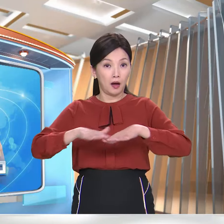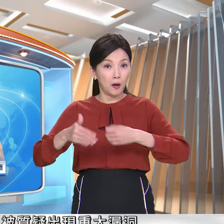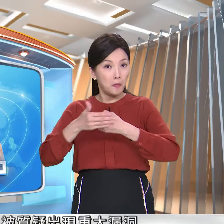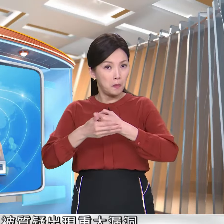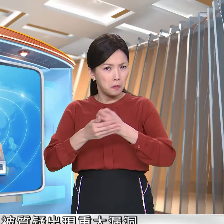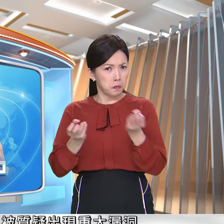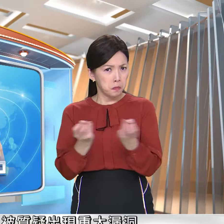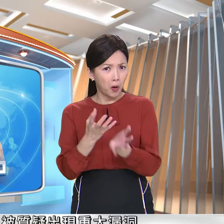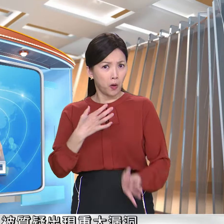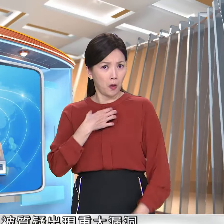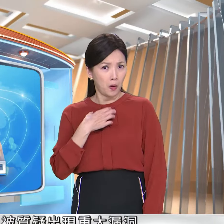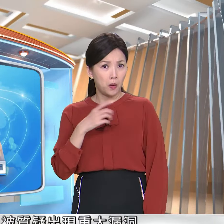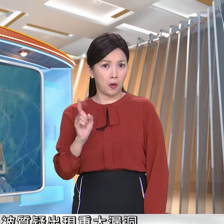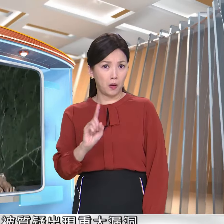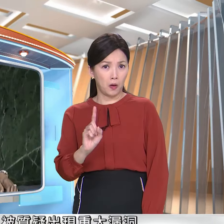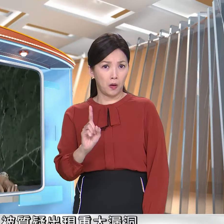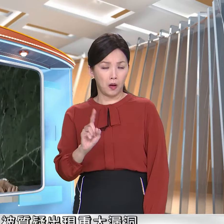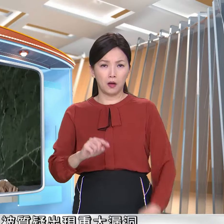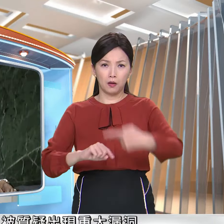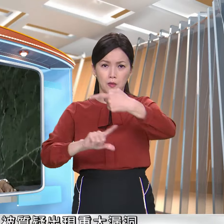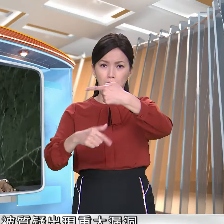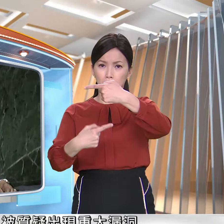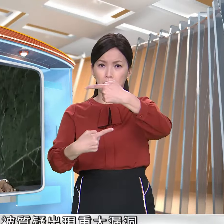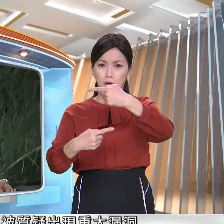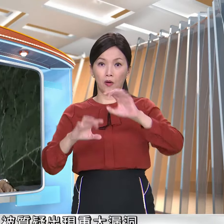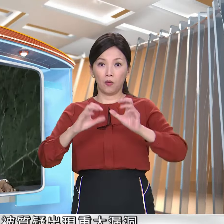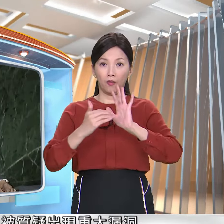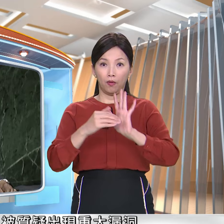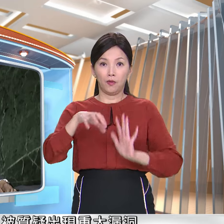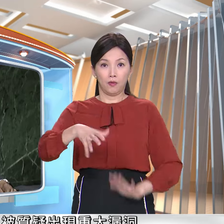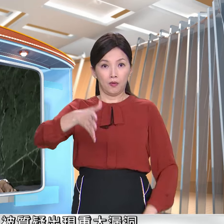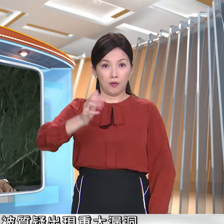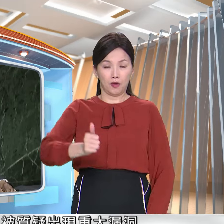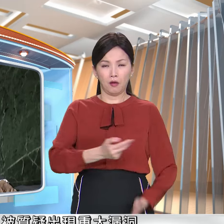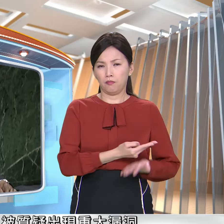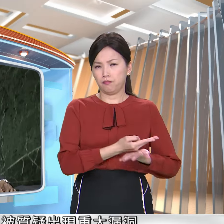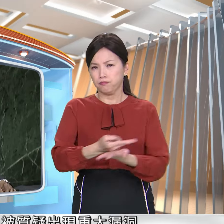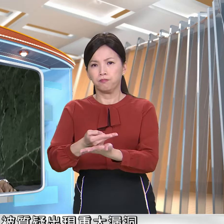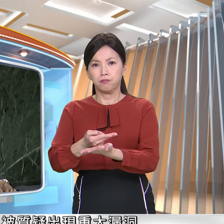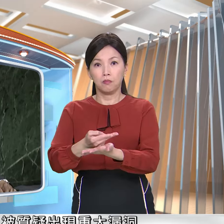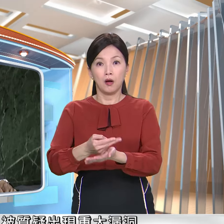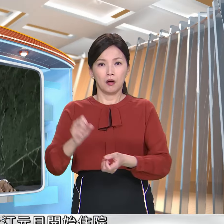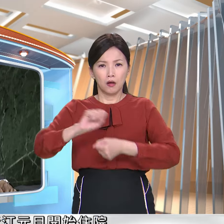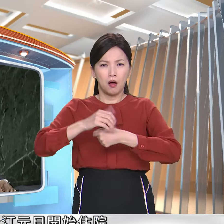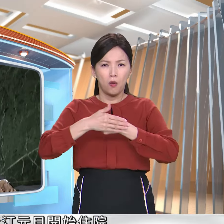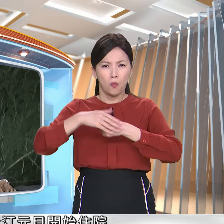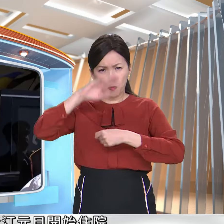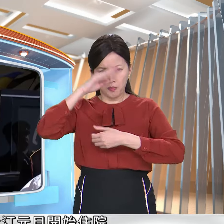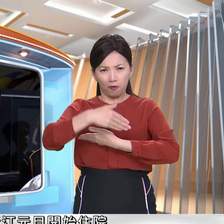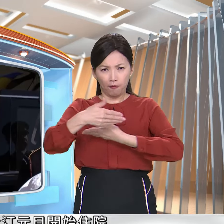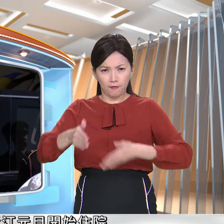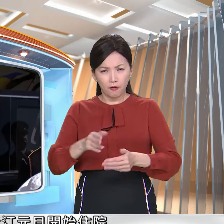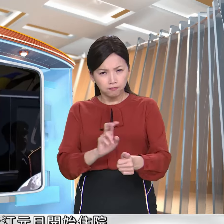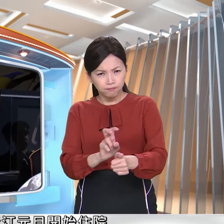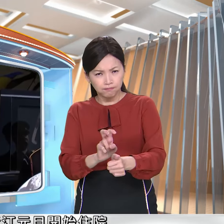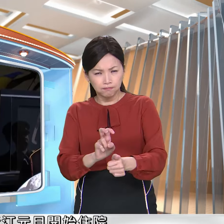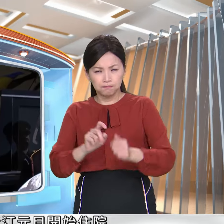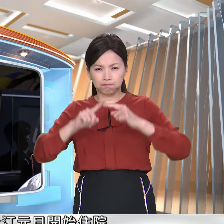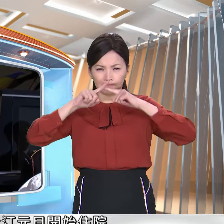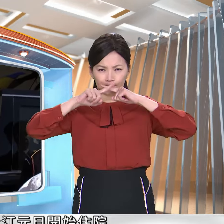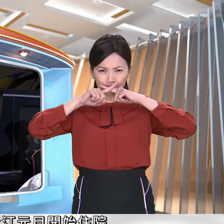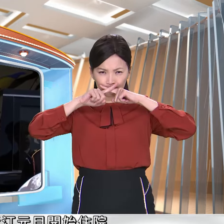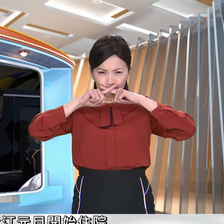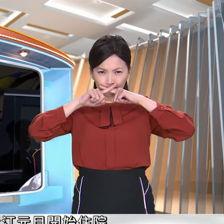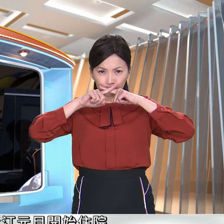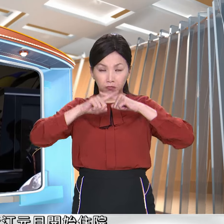美国国安体系被质疑出现了重大漏洞，国防部长奥斯汀元旦开